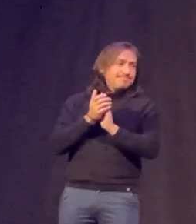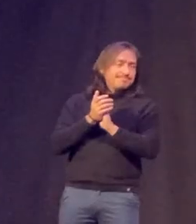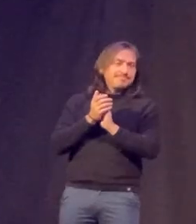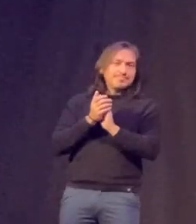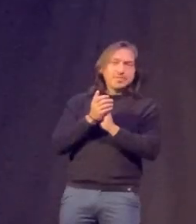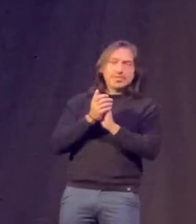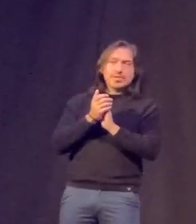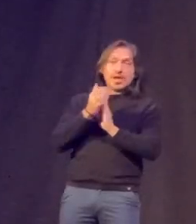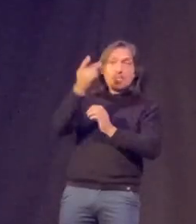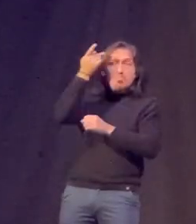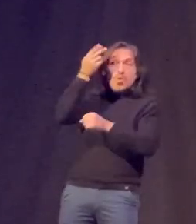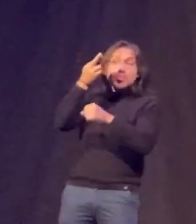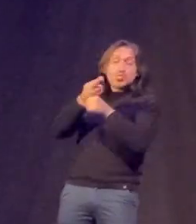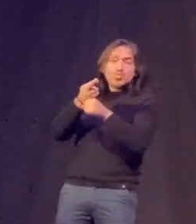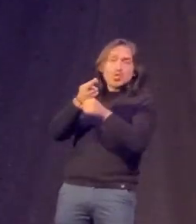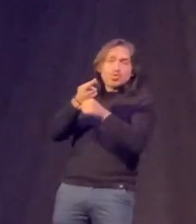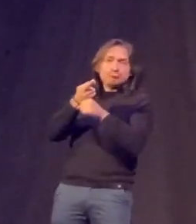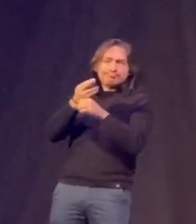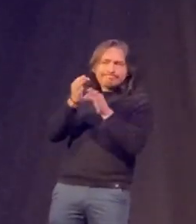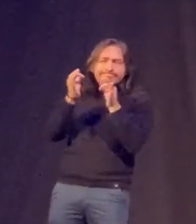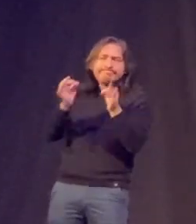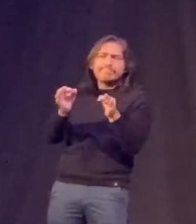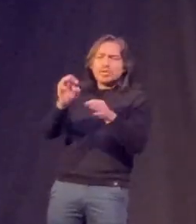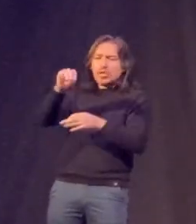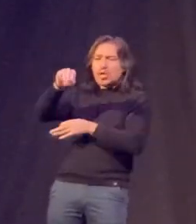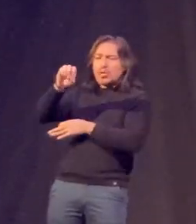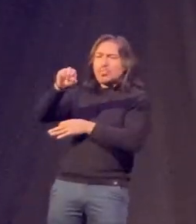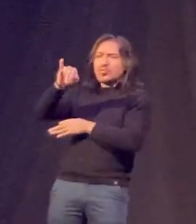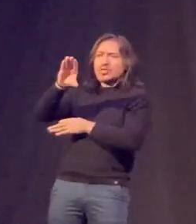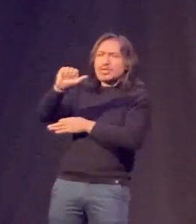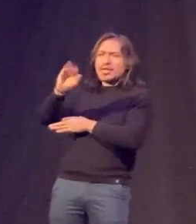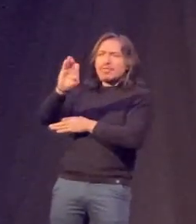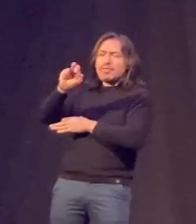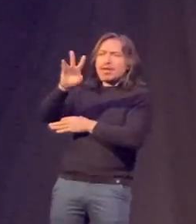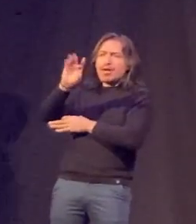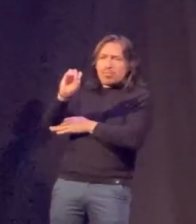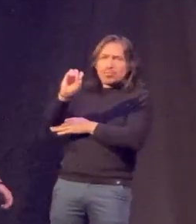En la producción ejecutiva se encuentra Mónica Bravo.